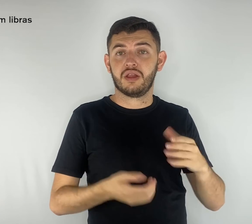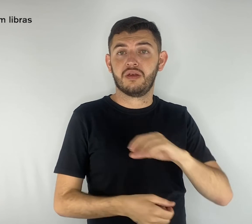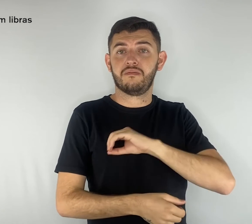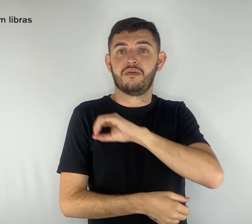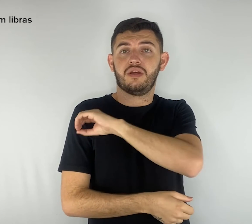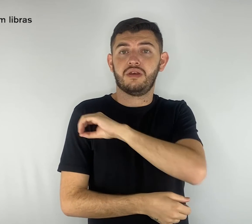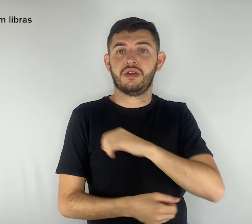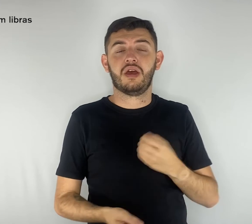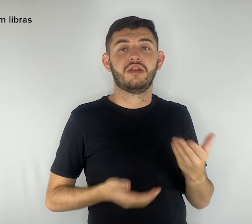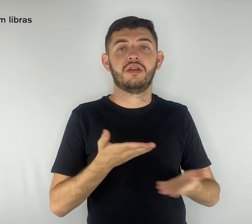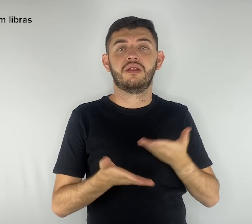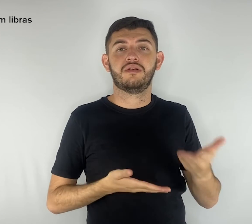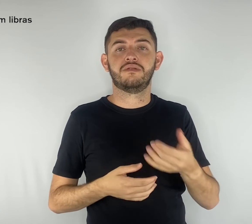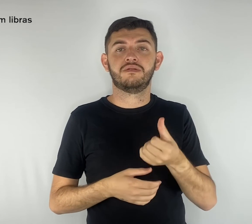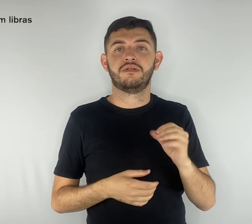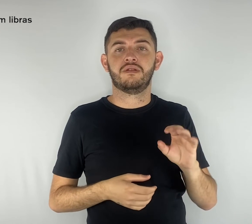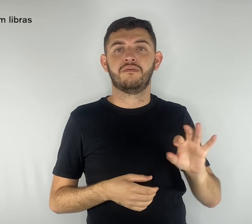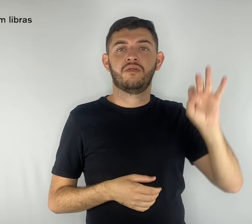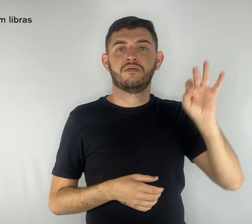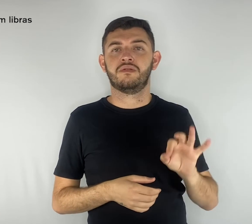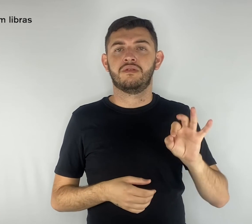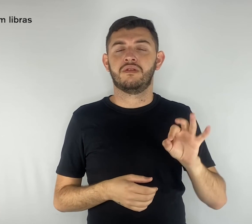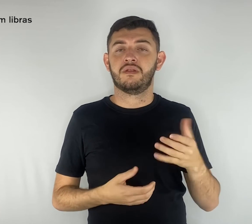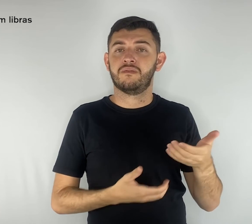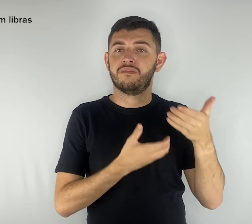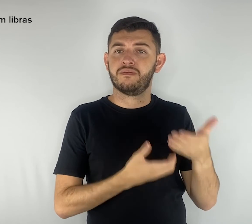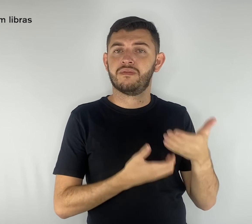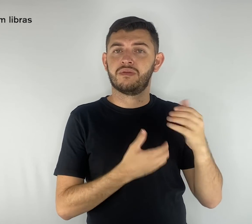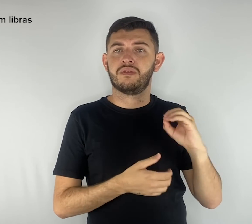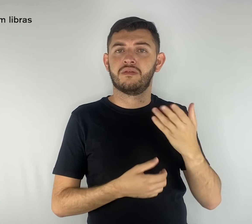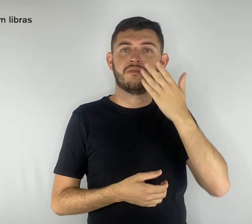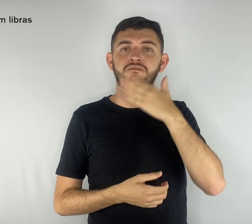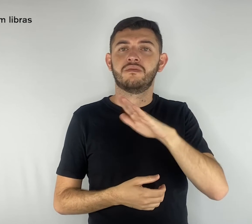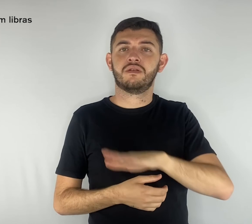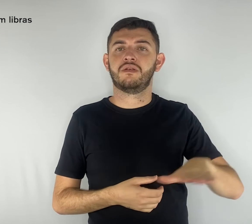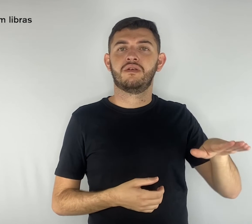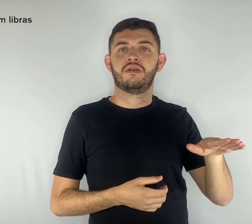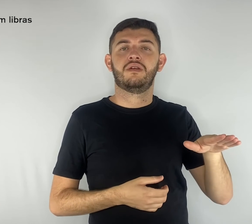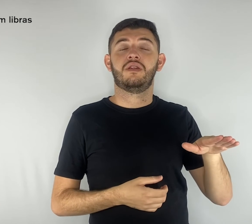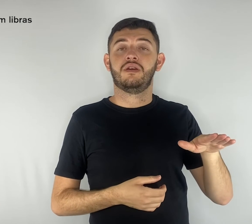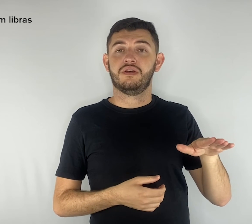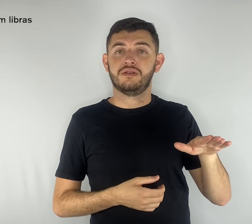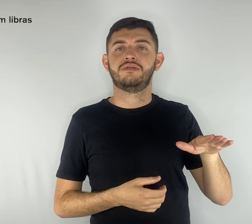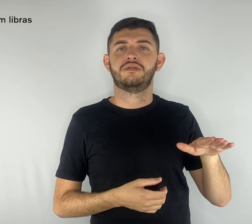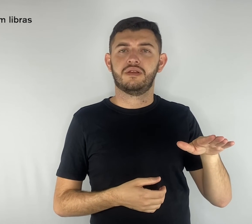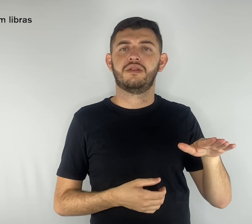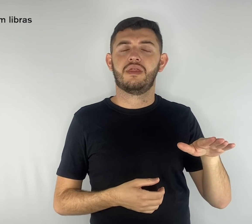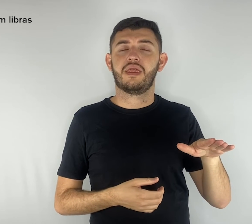no mínimo, 60% dos bebês e crianças bem pequenas em creches até